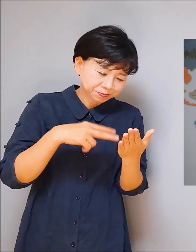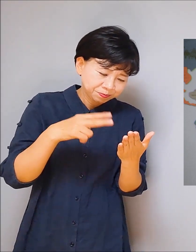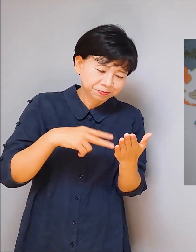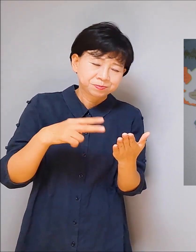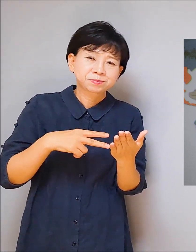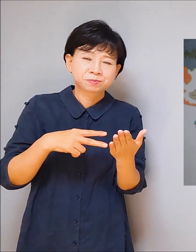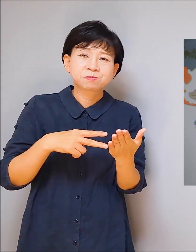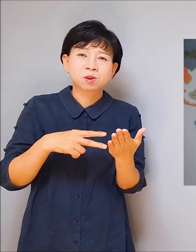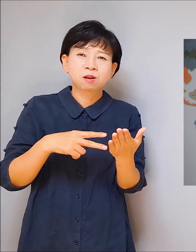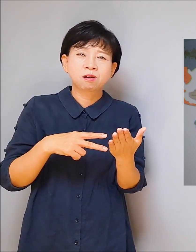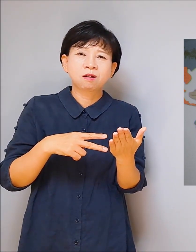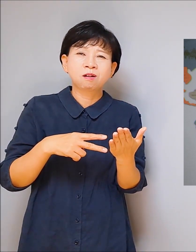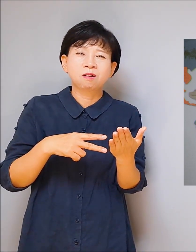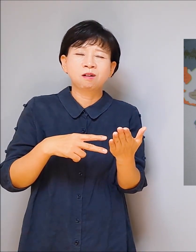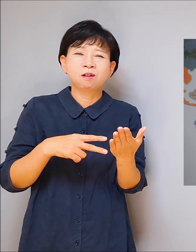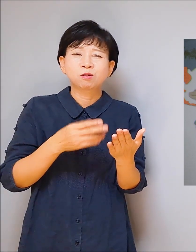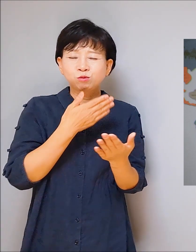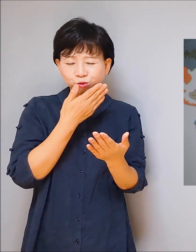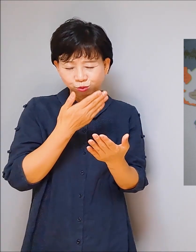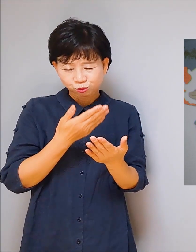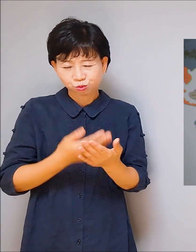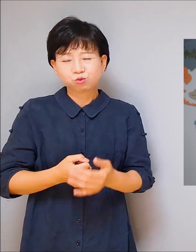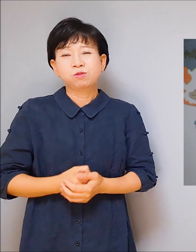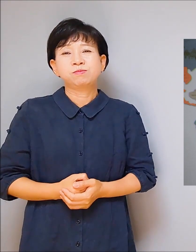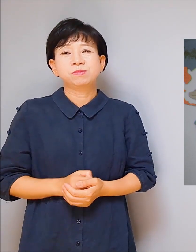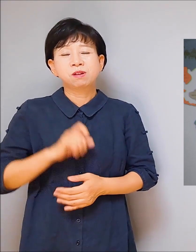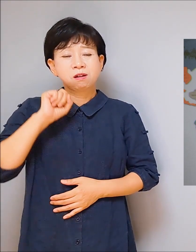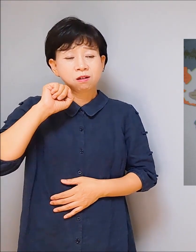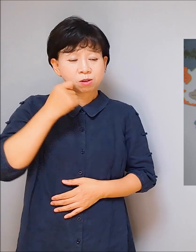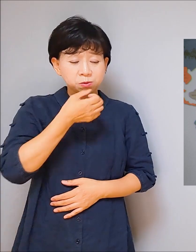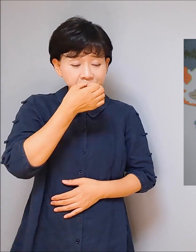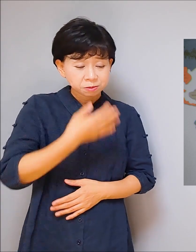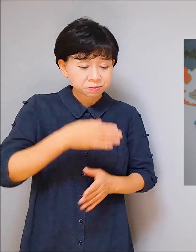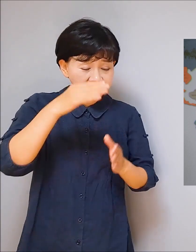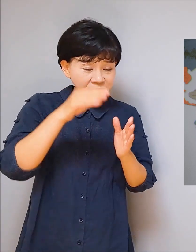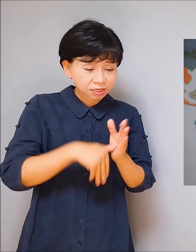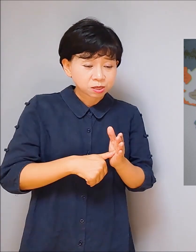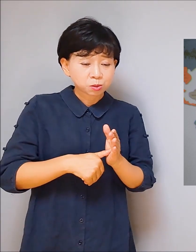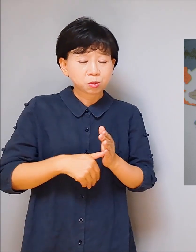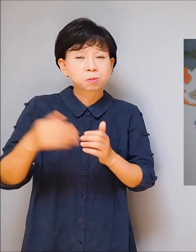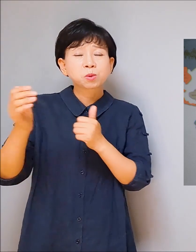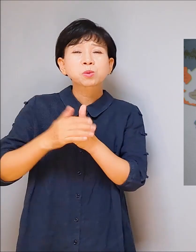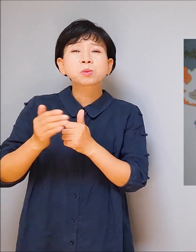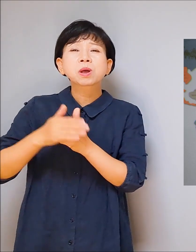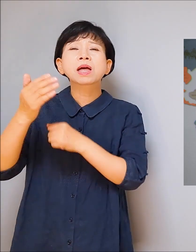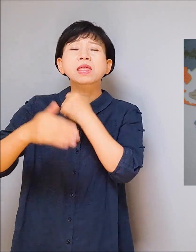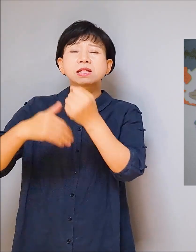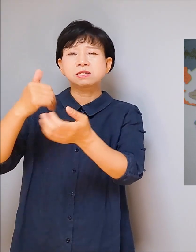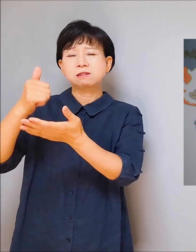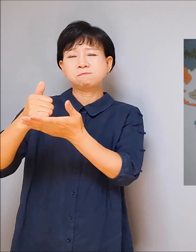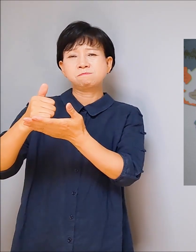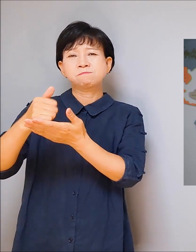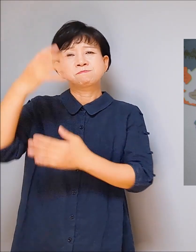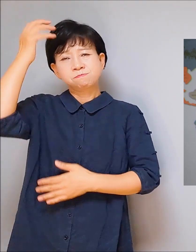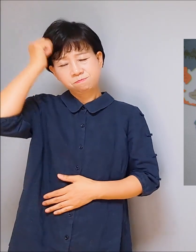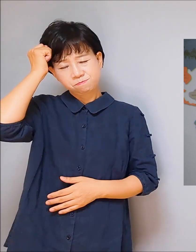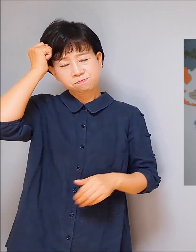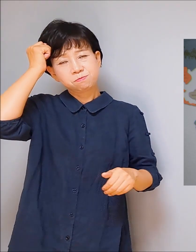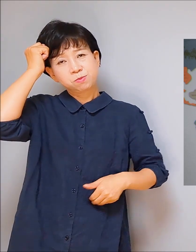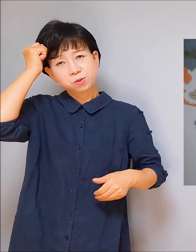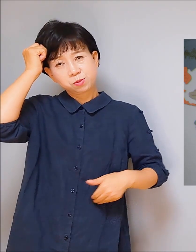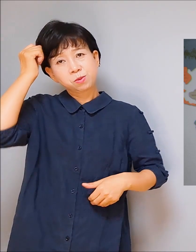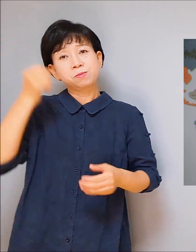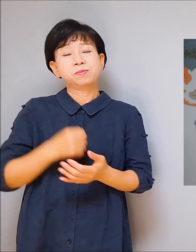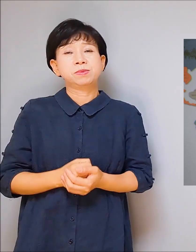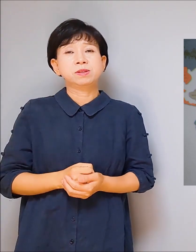것이 정말 중요합니다. 아무리 어렵고 힘든 일상이라도요, 에베네셀의 하나님을 기억해내야 합니다.